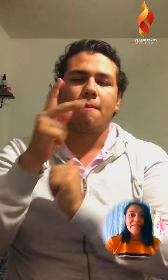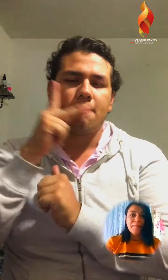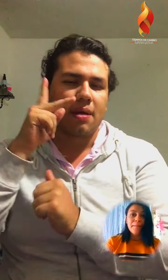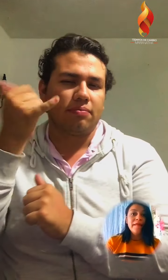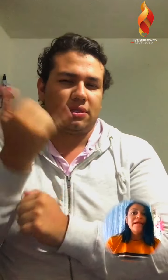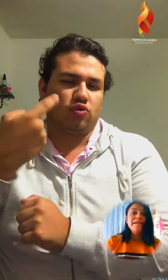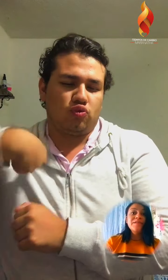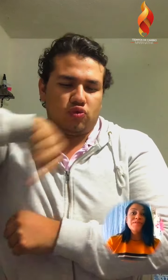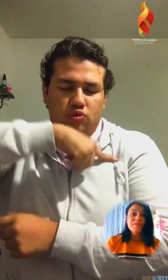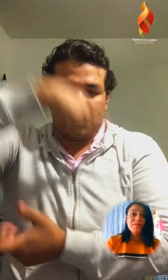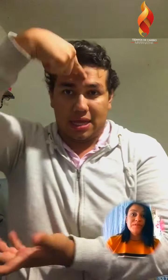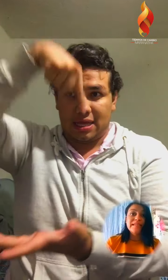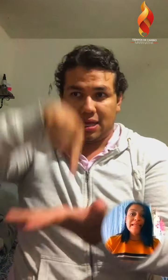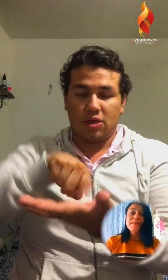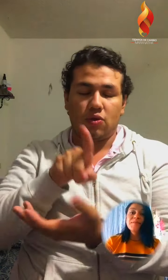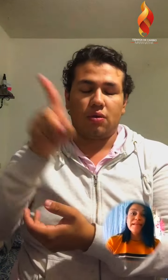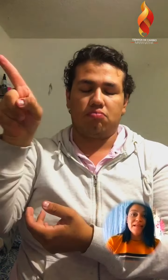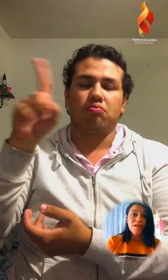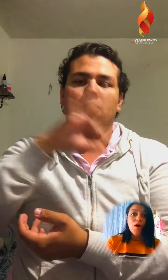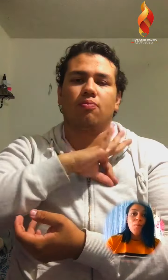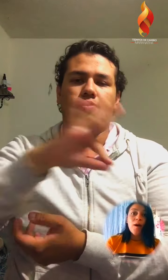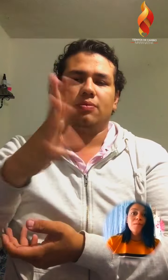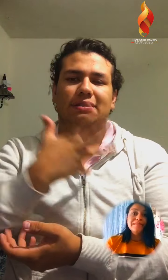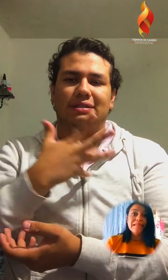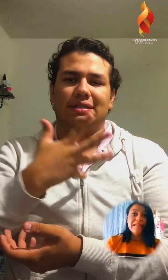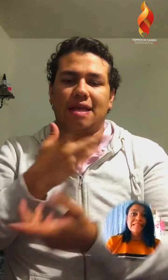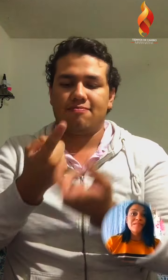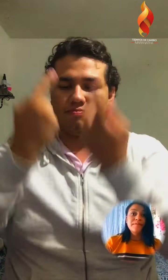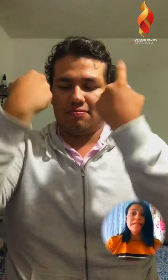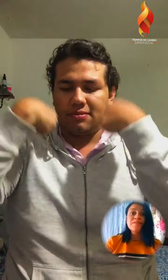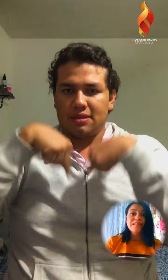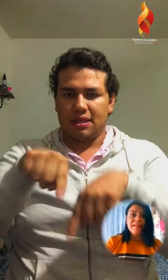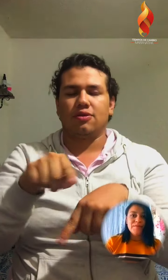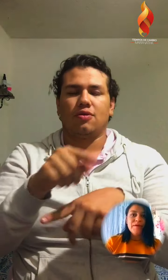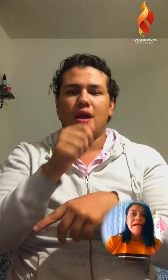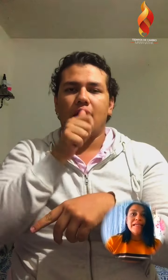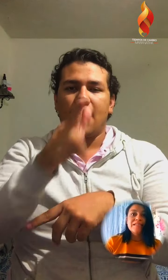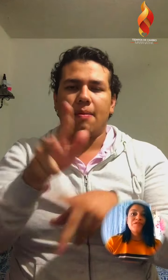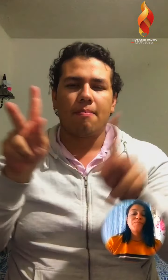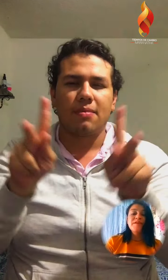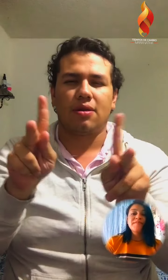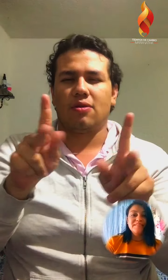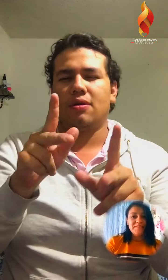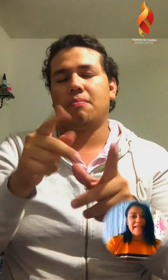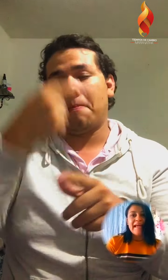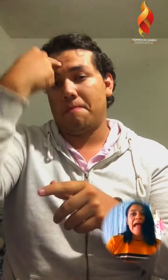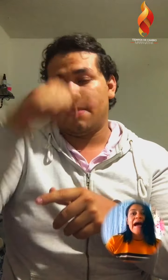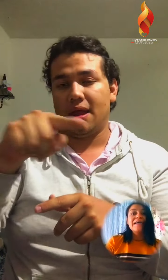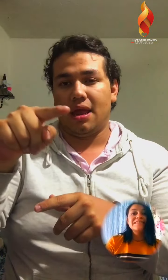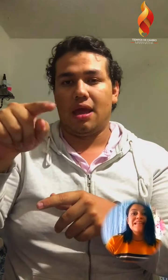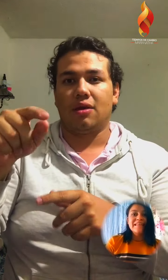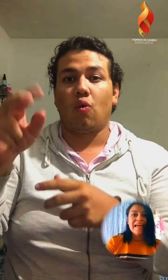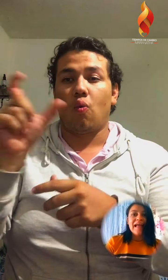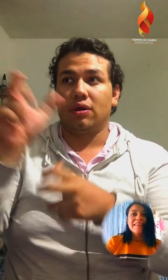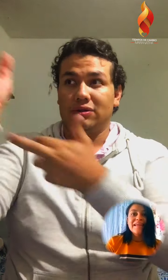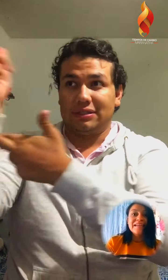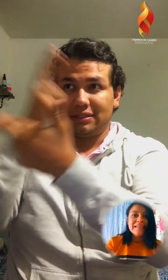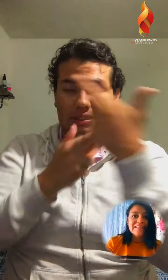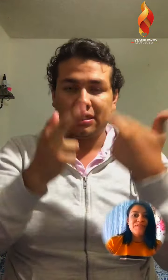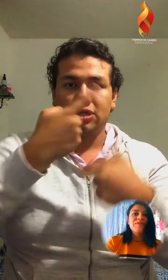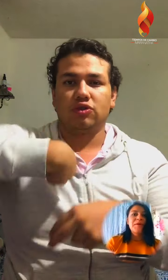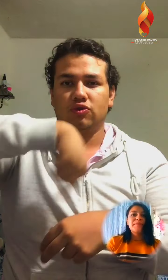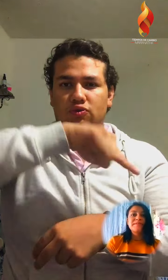Padre. Y nosotros, creyendo en Él, podamos tener ese Espíritu Santo quien nos perfeccione hasta el día